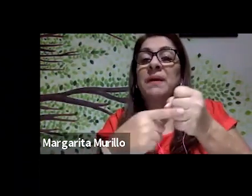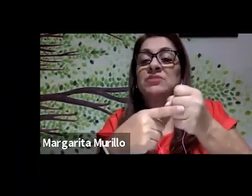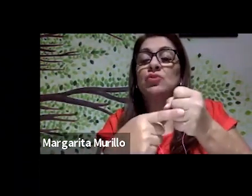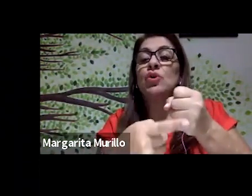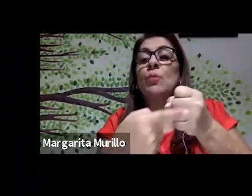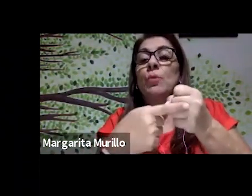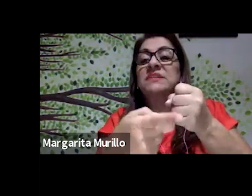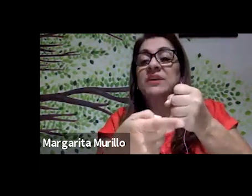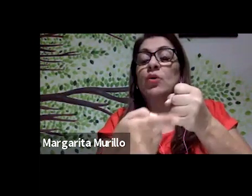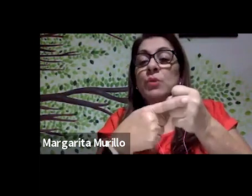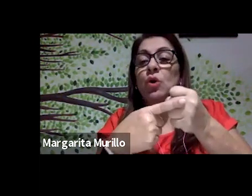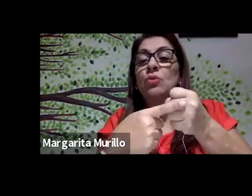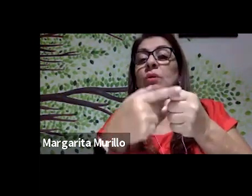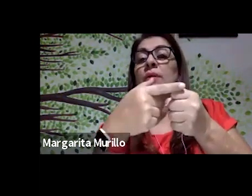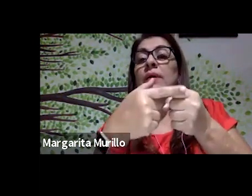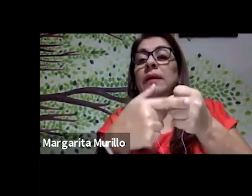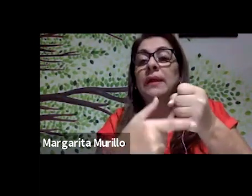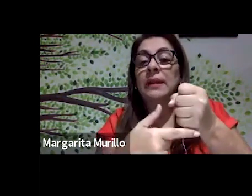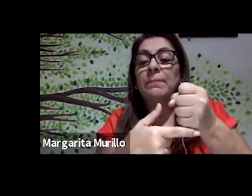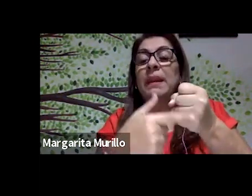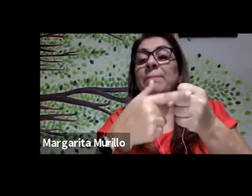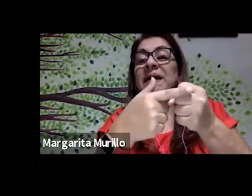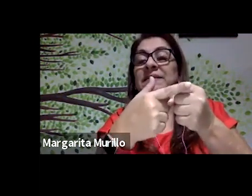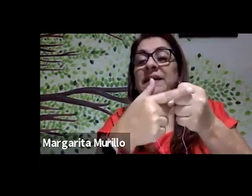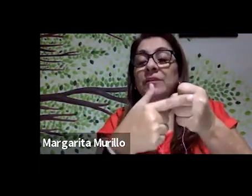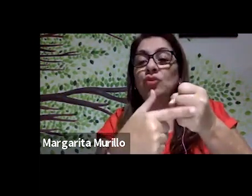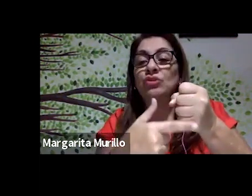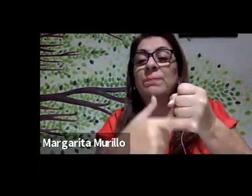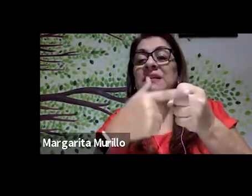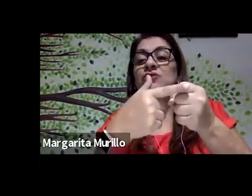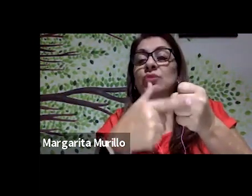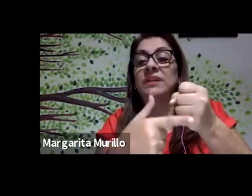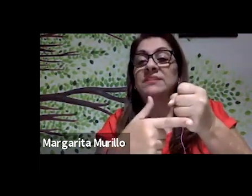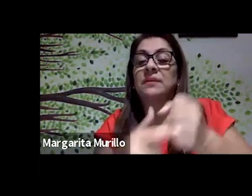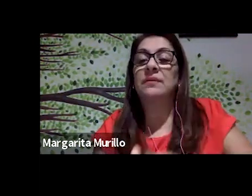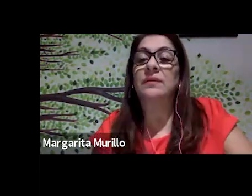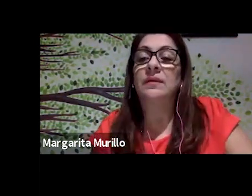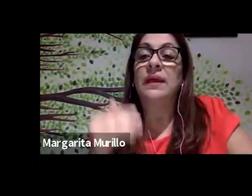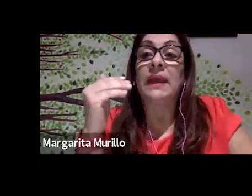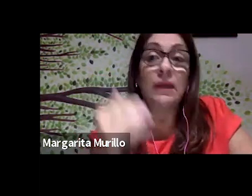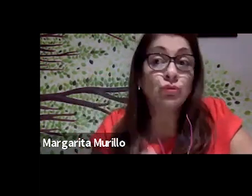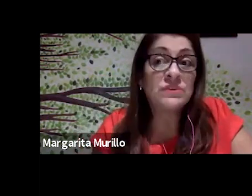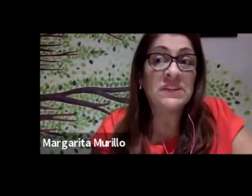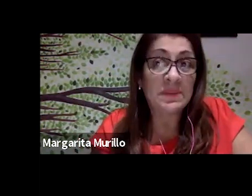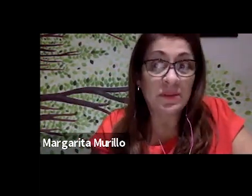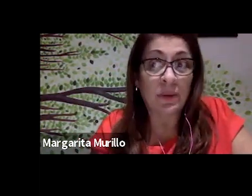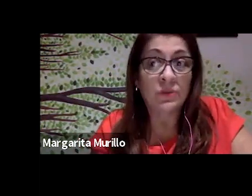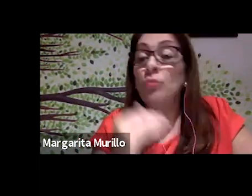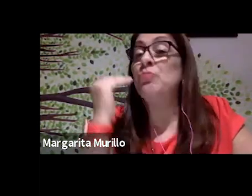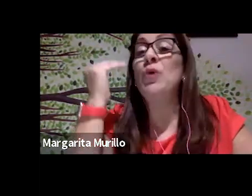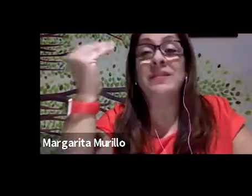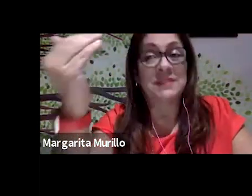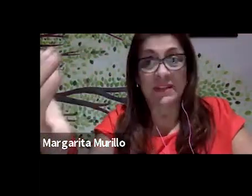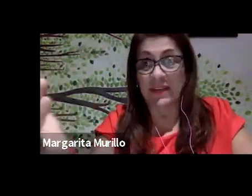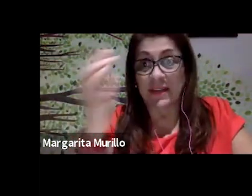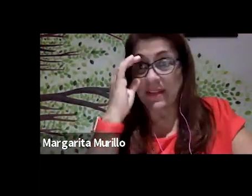van a quedar sin pasto porque se comió la parte donde el pasto crece el autoestima es igual